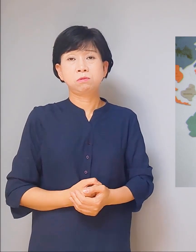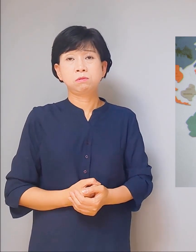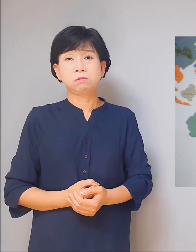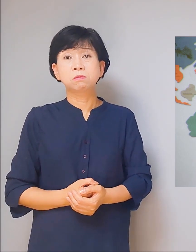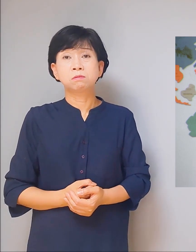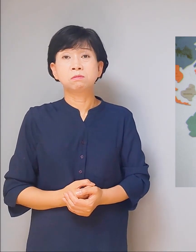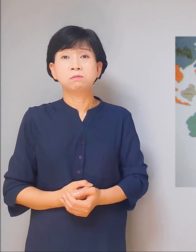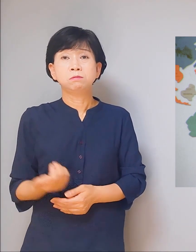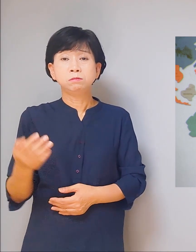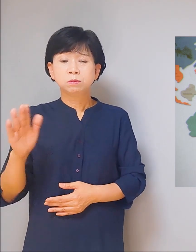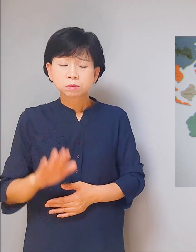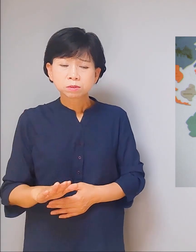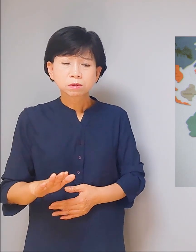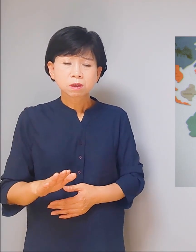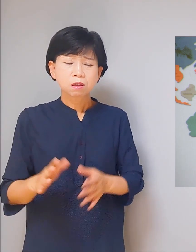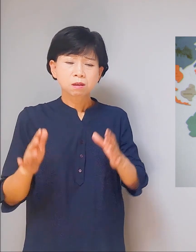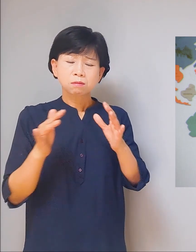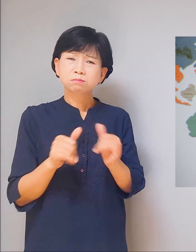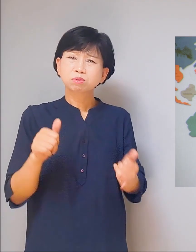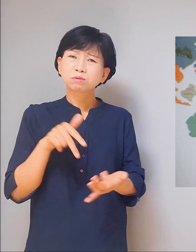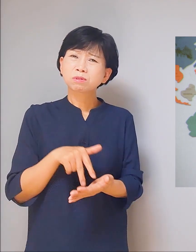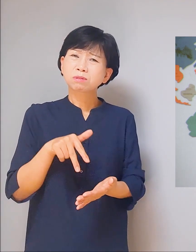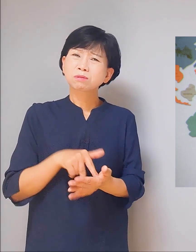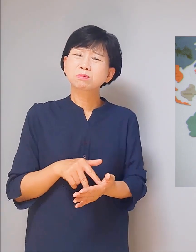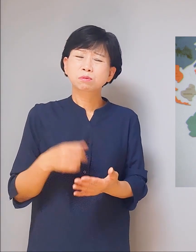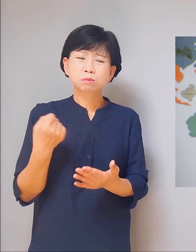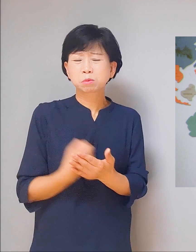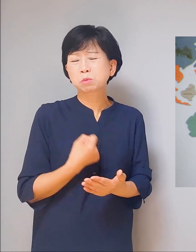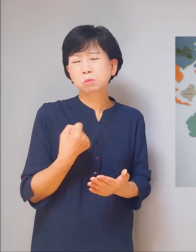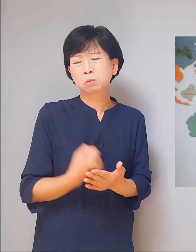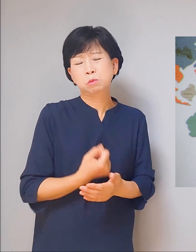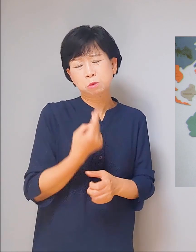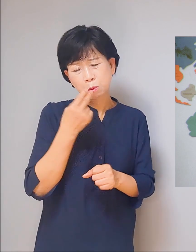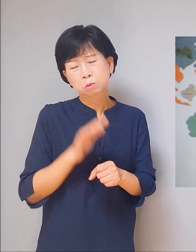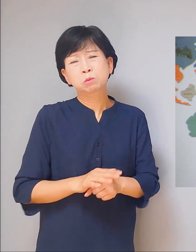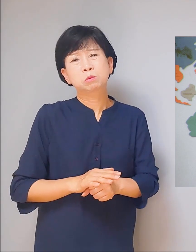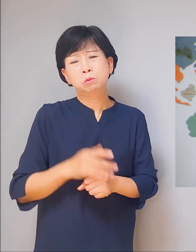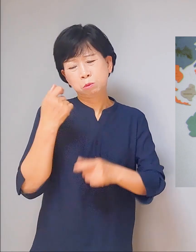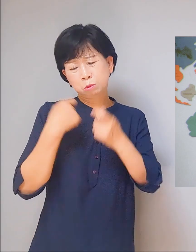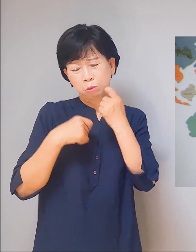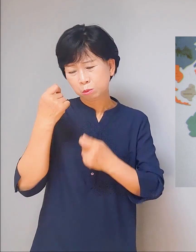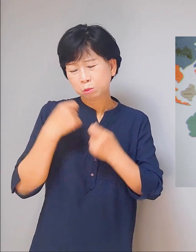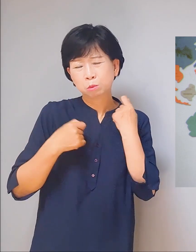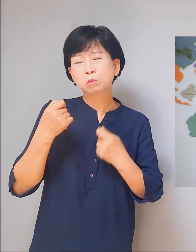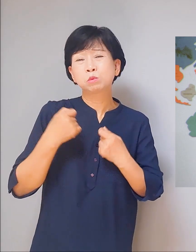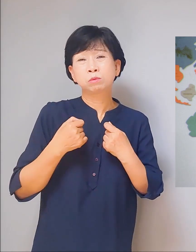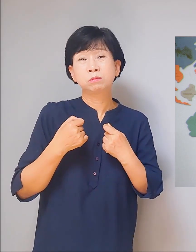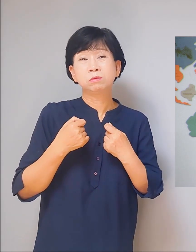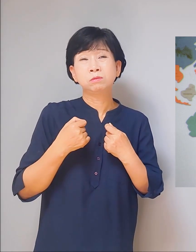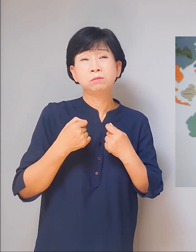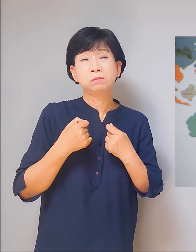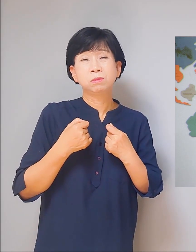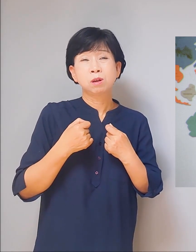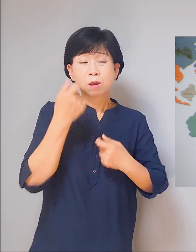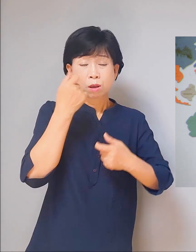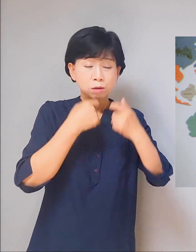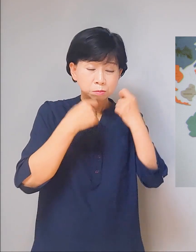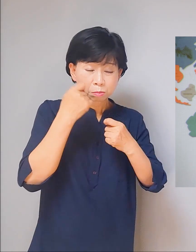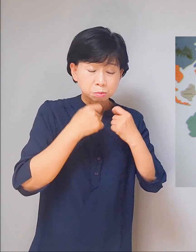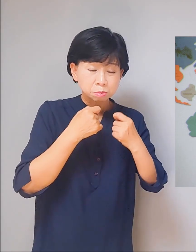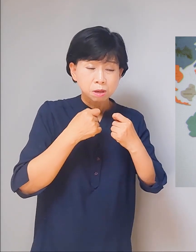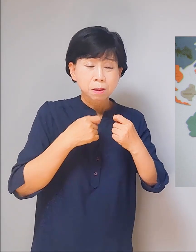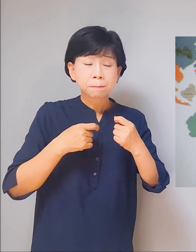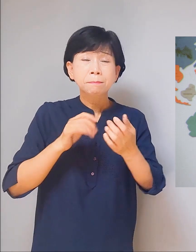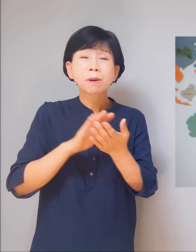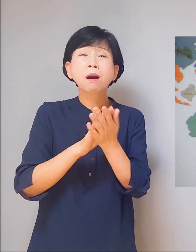그런데 서운하고 섭섭하죠. 지금은 억울해서 눈물을 흘리는 거예요. 하지만 이 슬픔이 이 눈물이 바뀌어서 기쁨이 될 줄